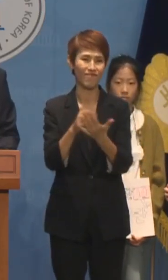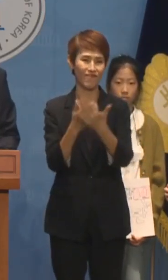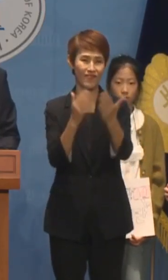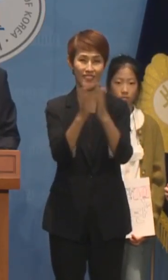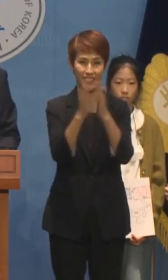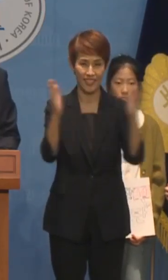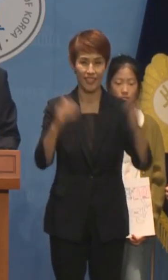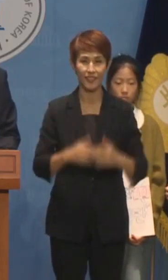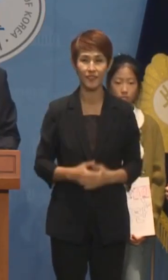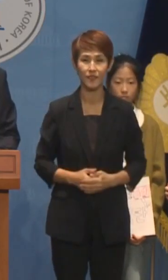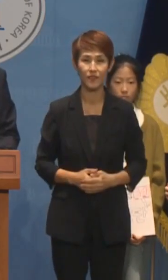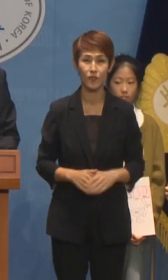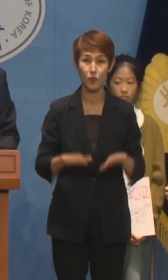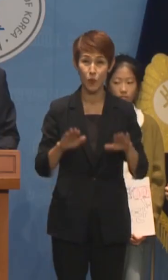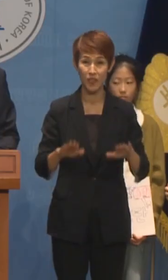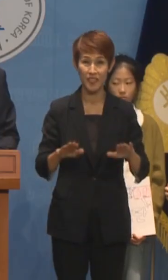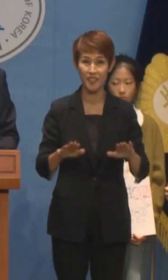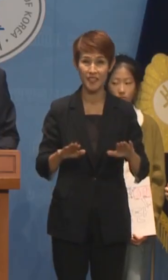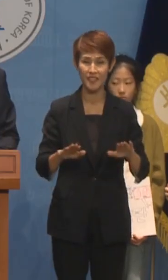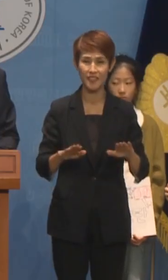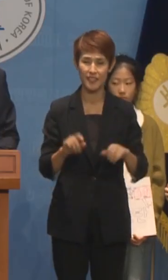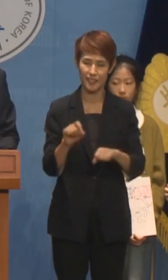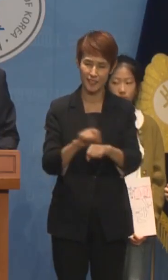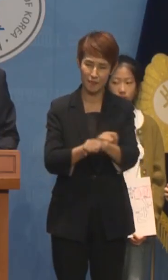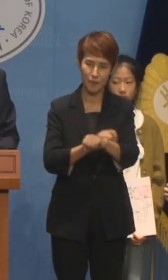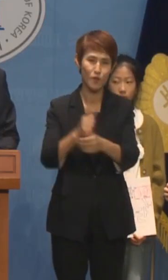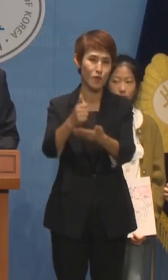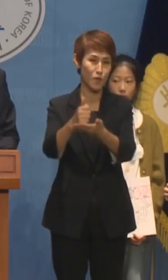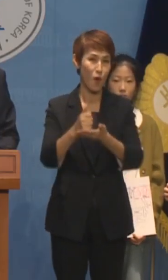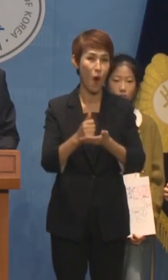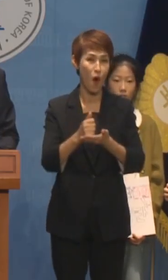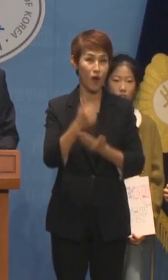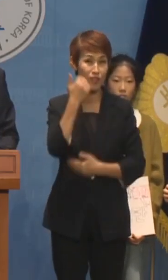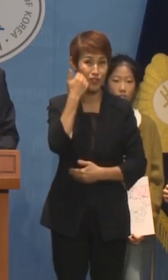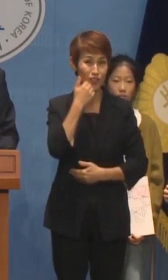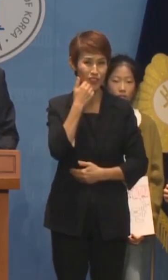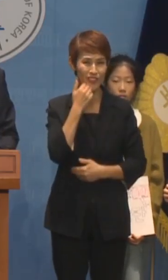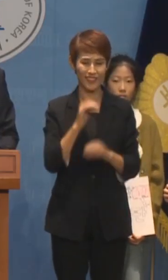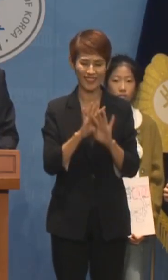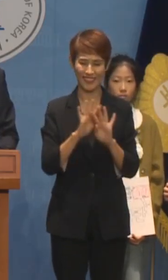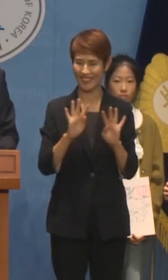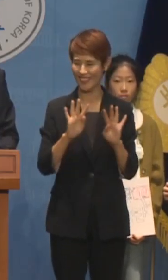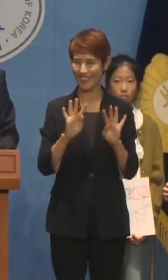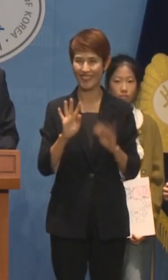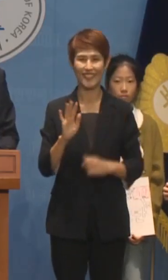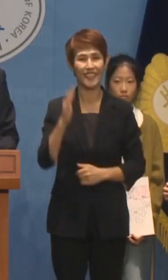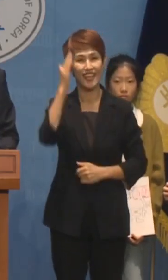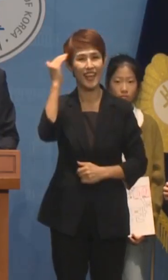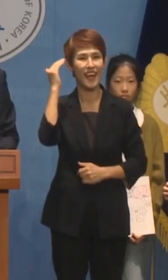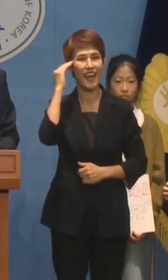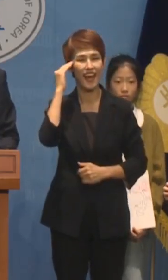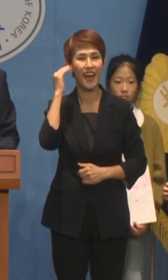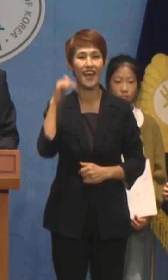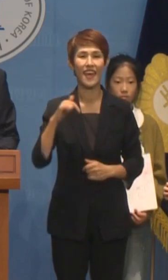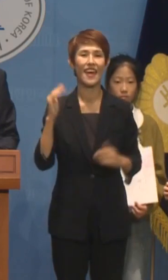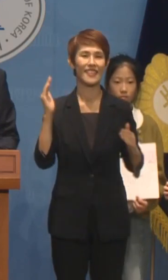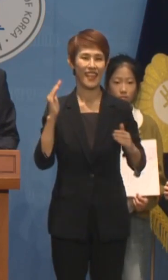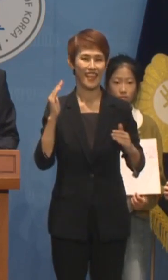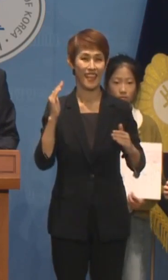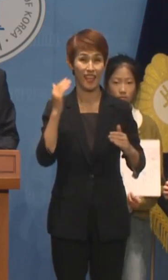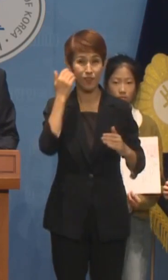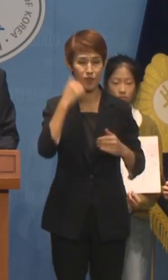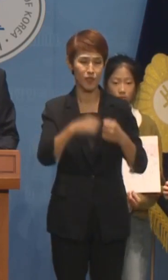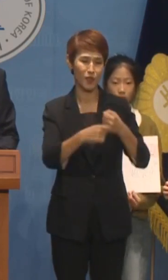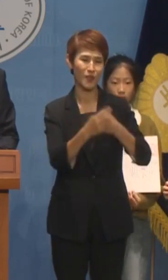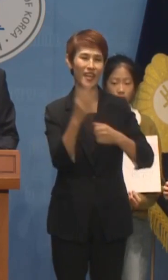오늘 국회에는 보시는 것처럼 아주 특별한 손님들이 오셨습니다. 대한민국의 주권자인